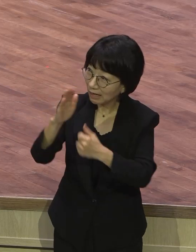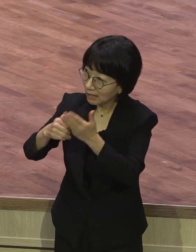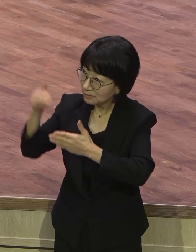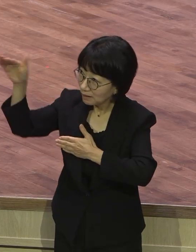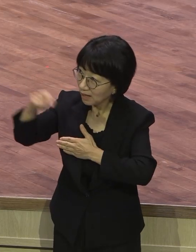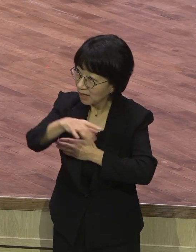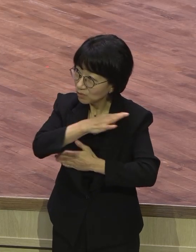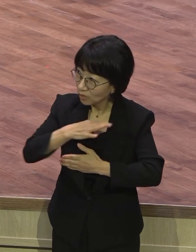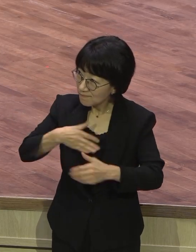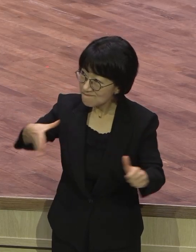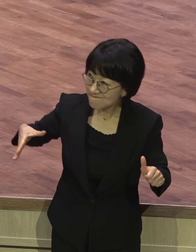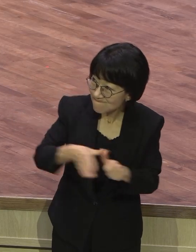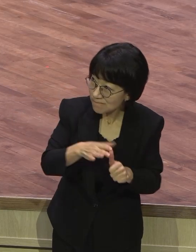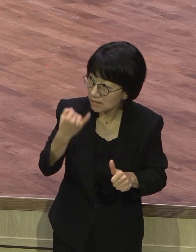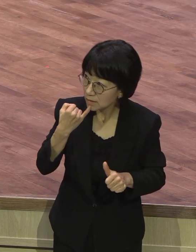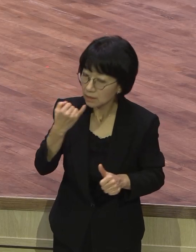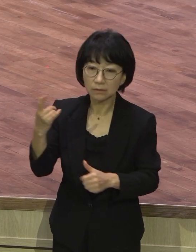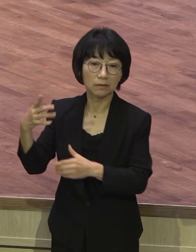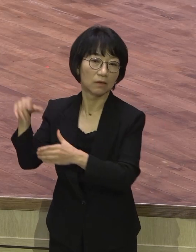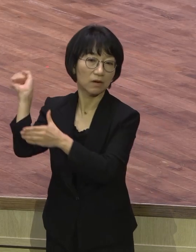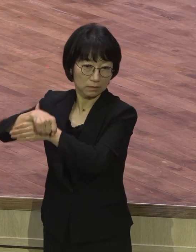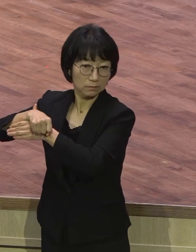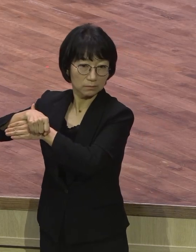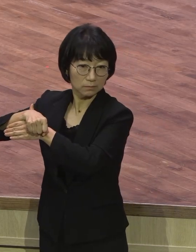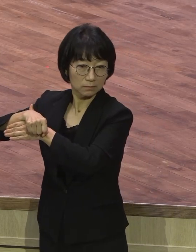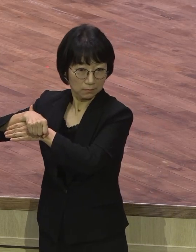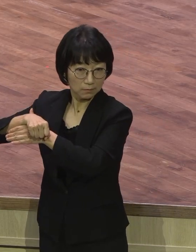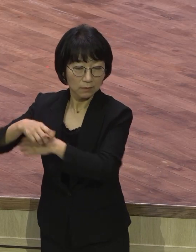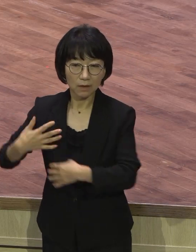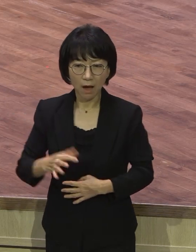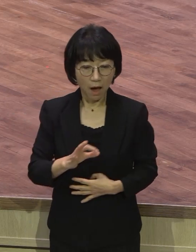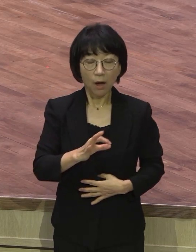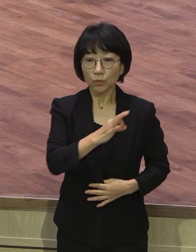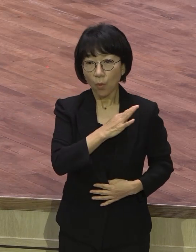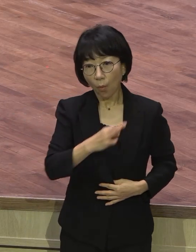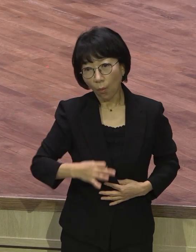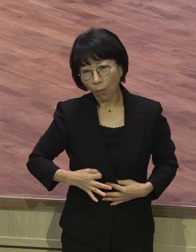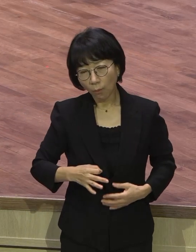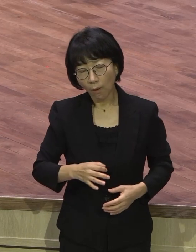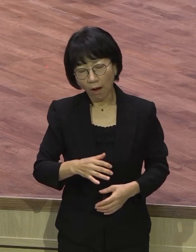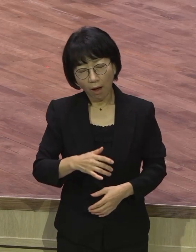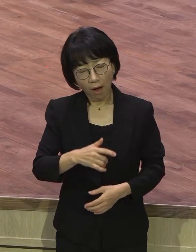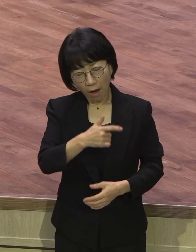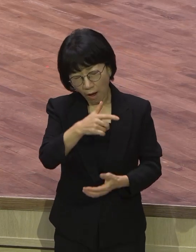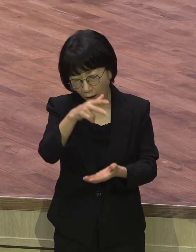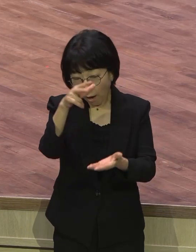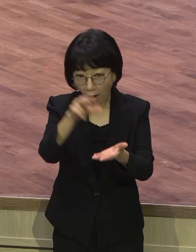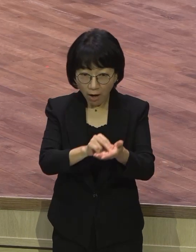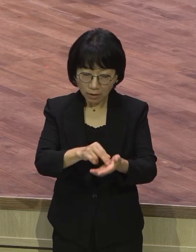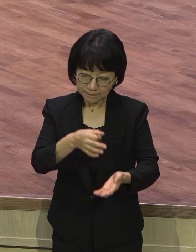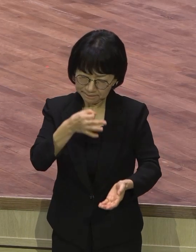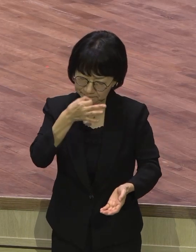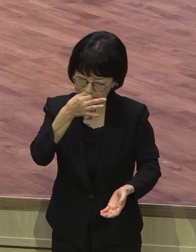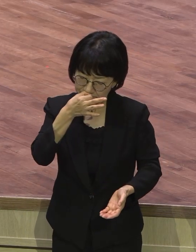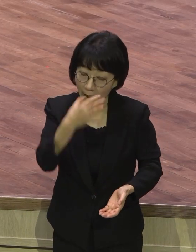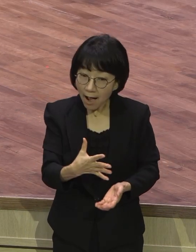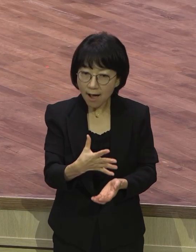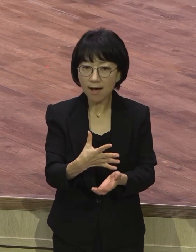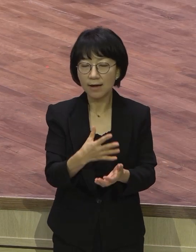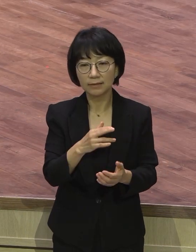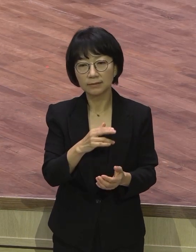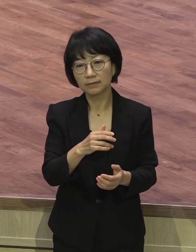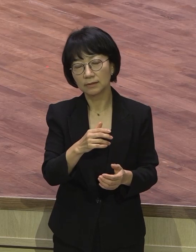공격하는 거예요. 욕에게 임한 시험은요. 사실 인간으로서는 도저히 감당하기 힘들